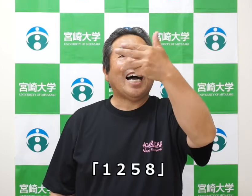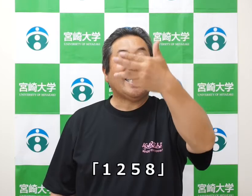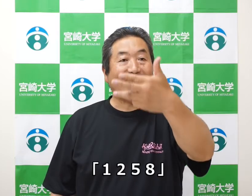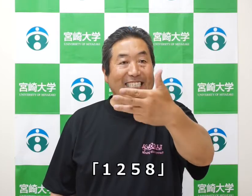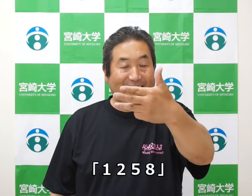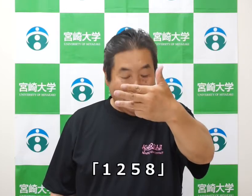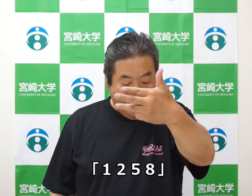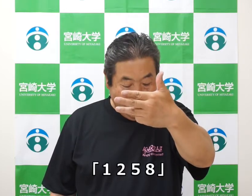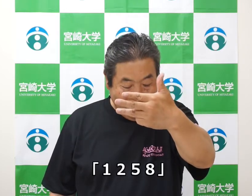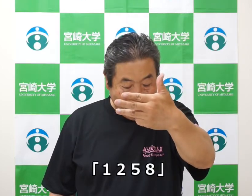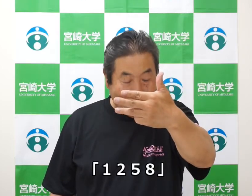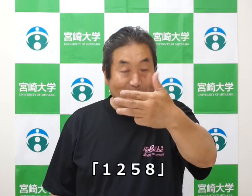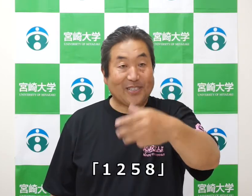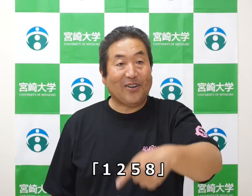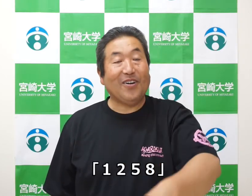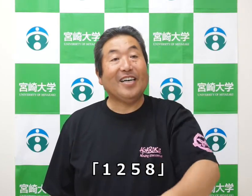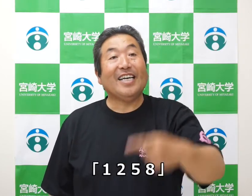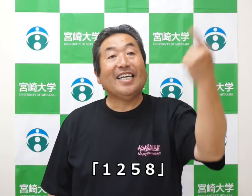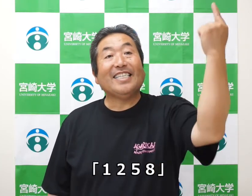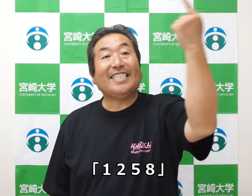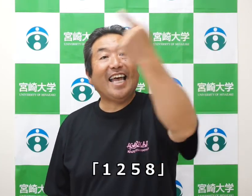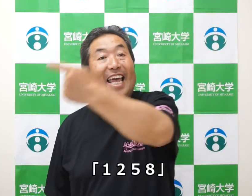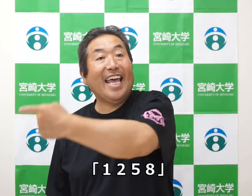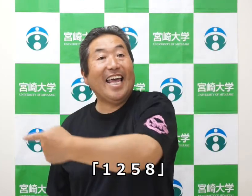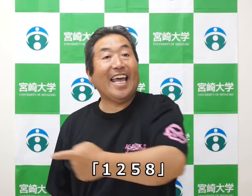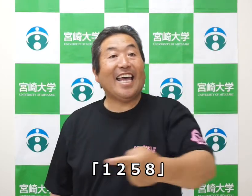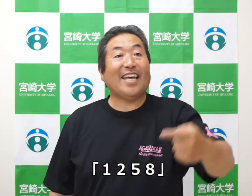1258、もう一回いきますよ。